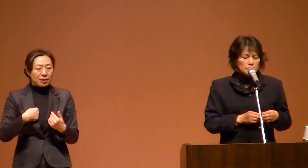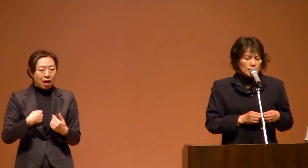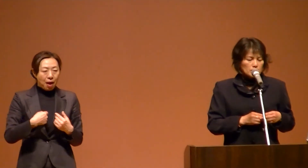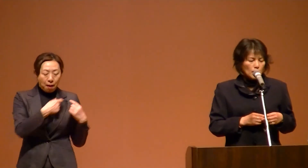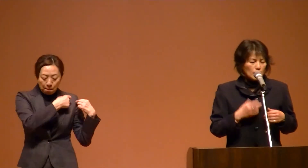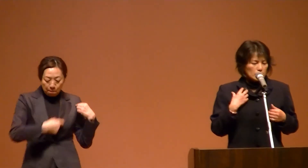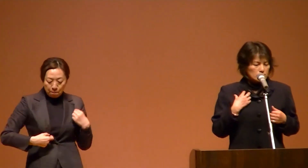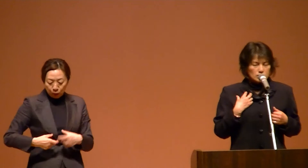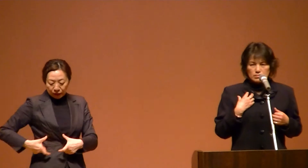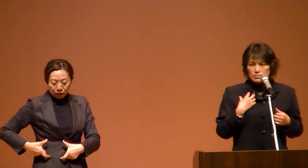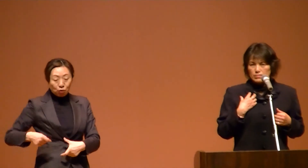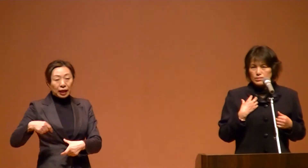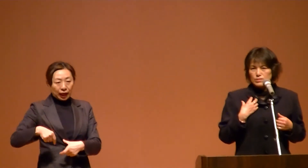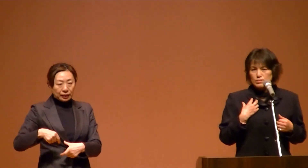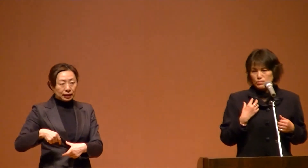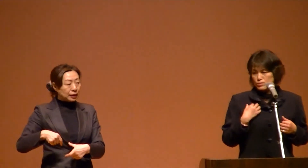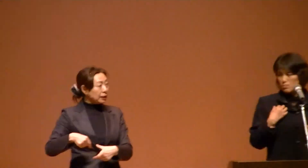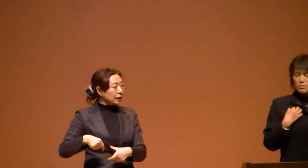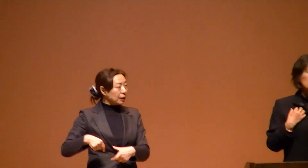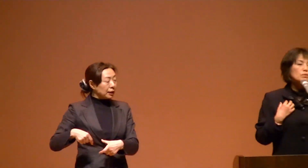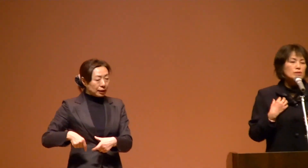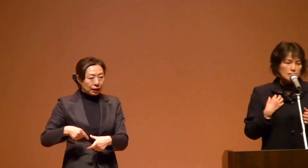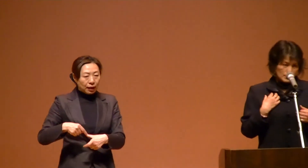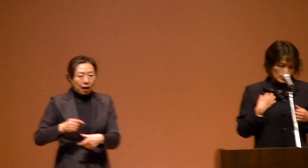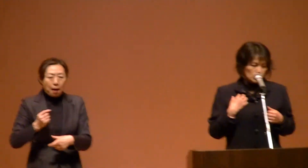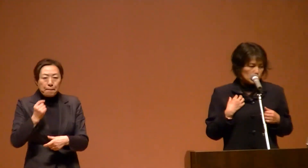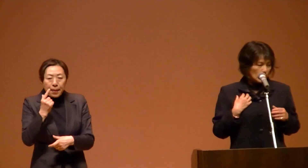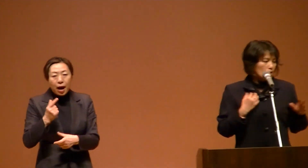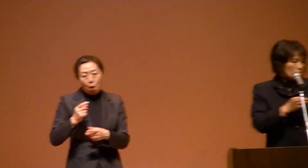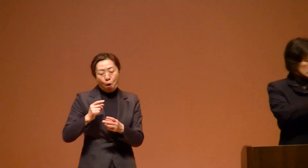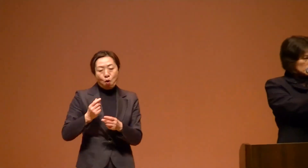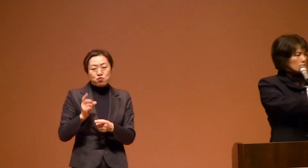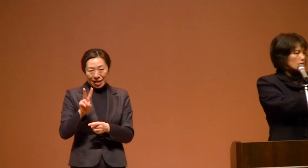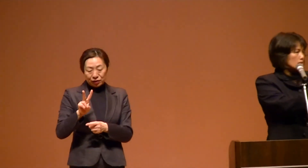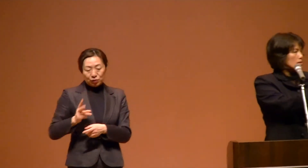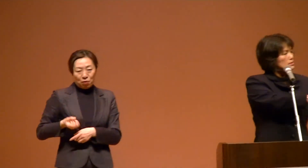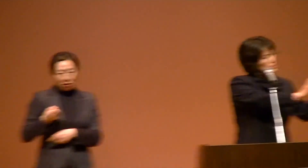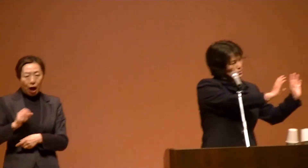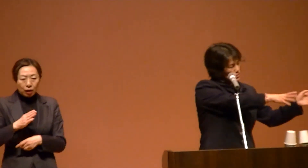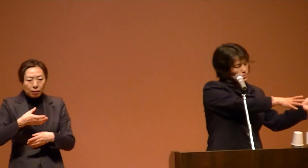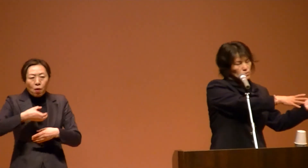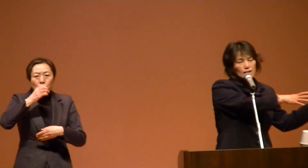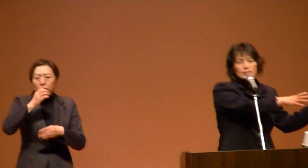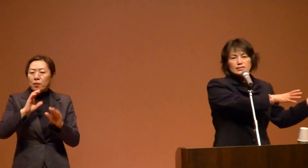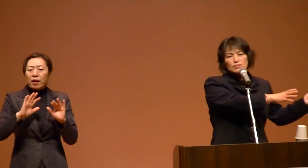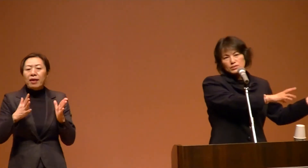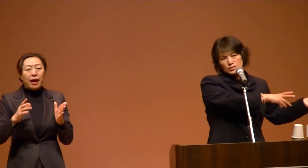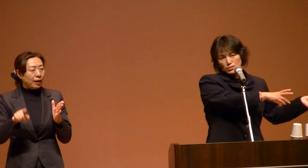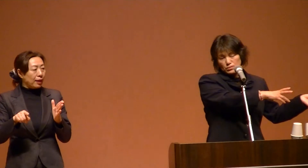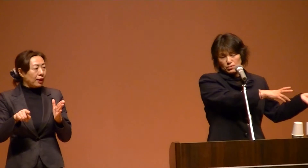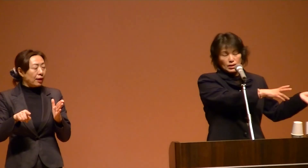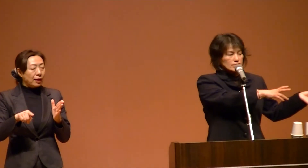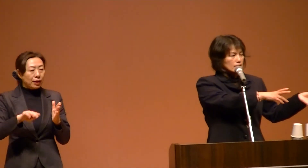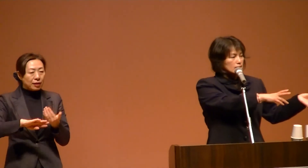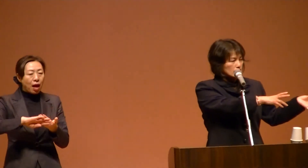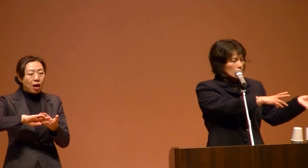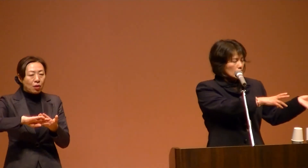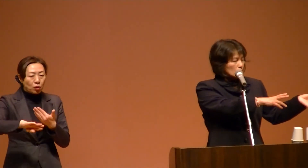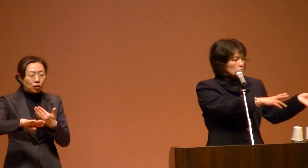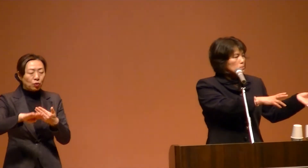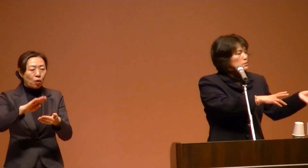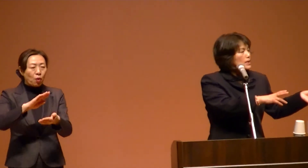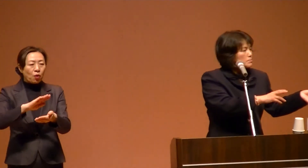んですね。でも飲み物持ってきてないと思って、初めて会ったよその患者さんの付き添いのお母さんた